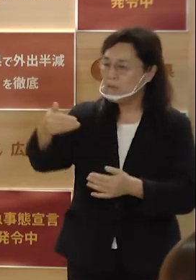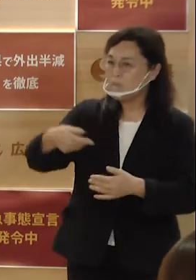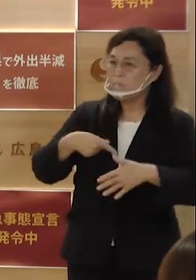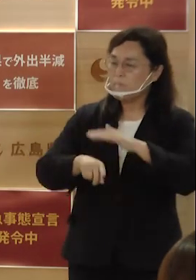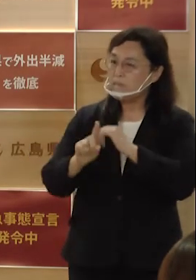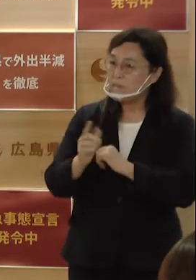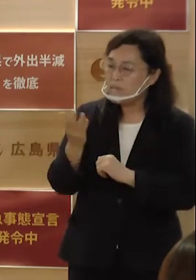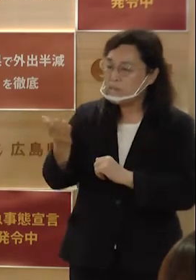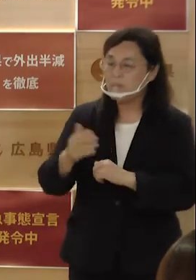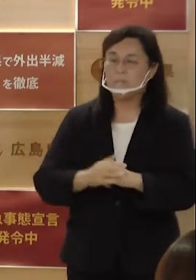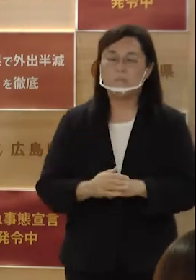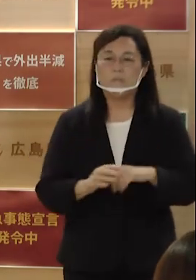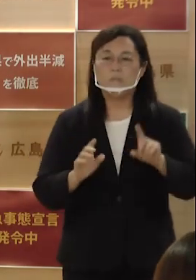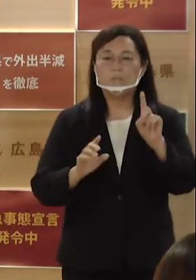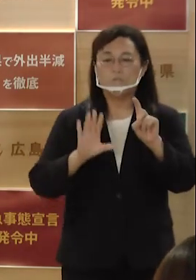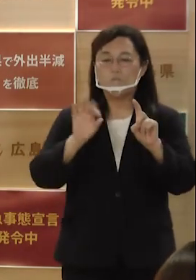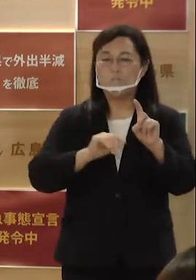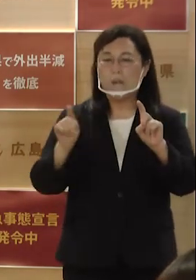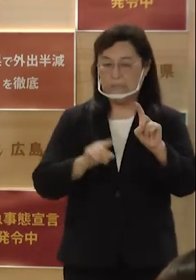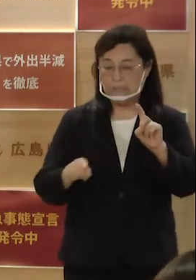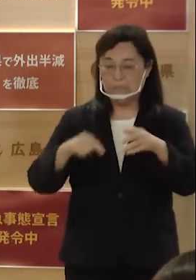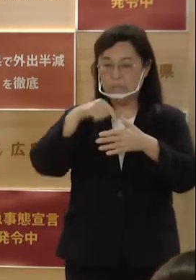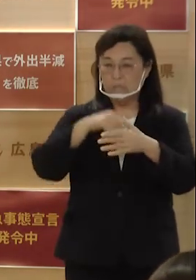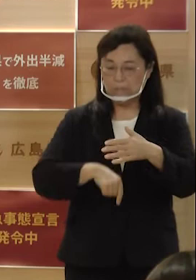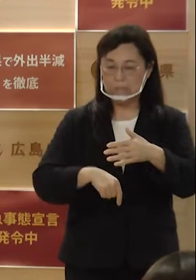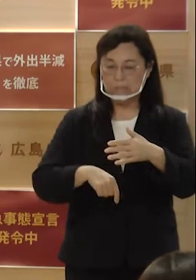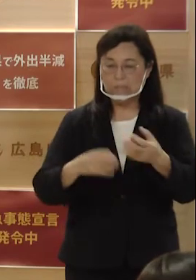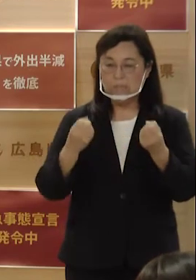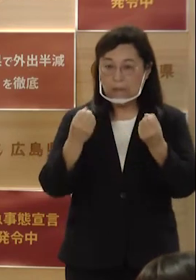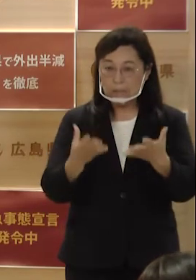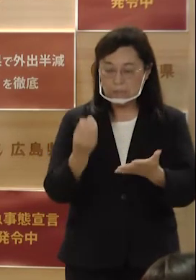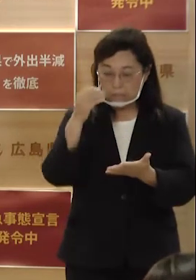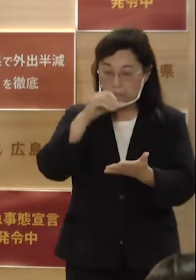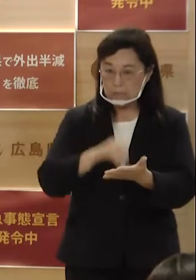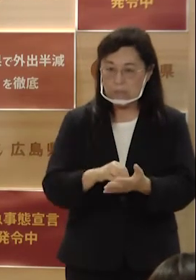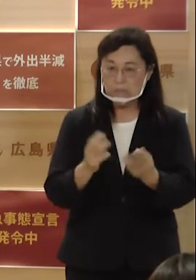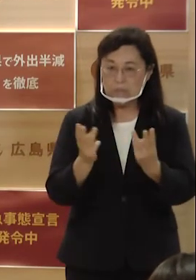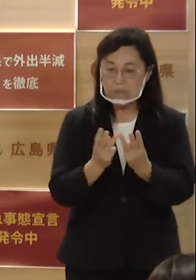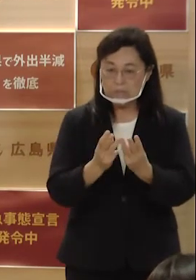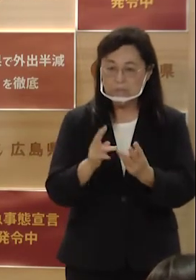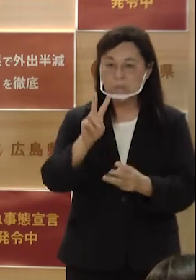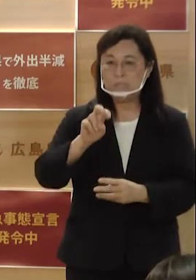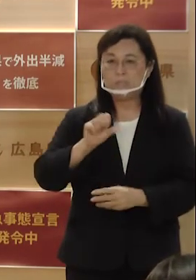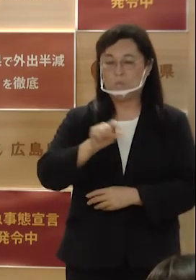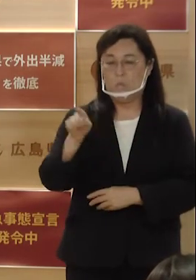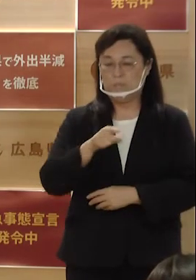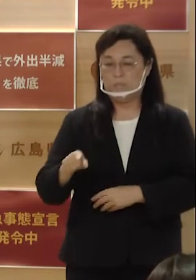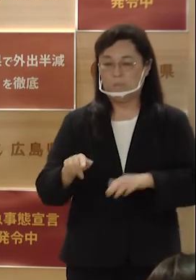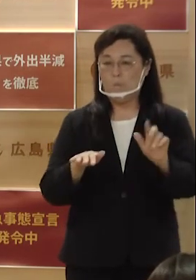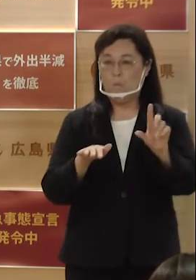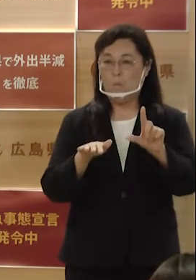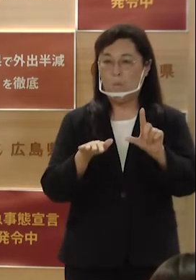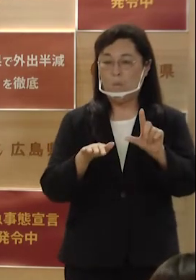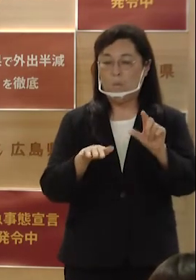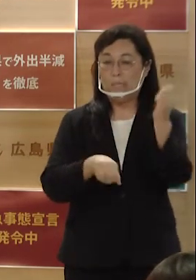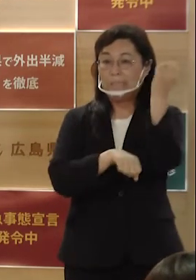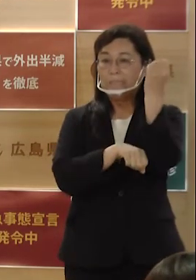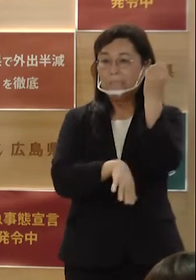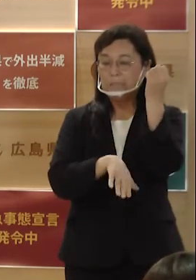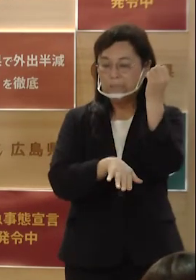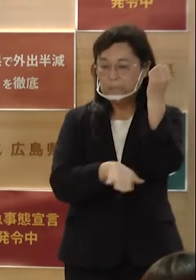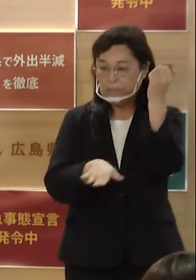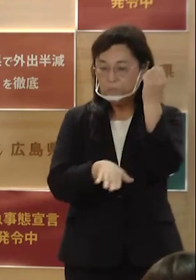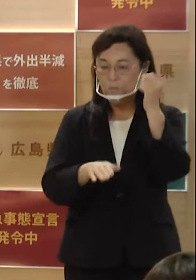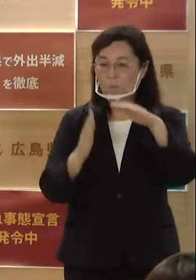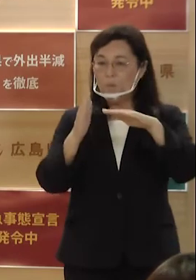10万人あたりの新規感染者が、25人 の、 この基準をこう下回るのをいつ頃というふうに予